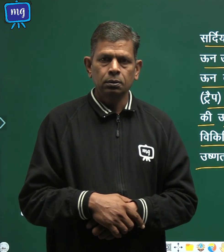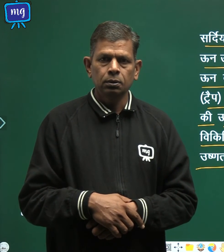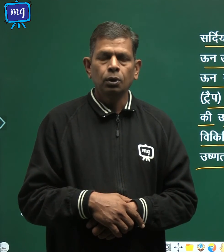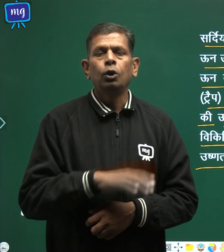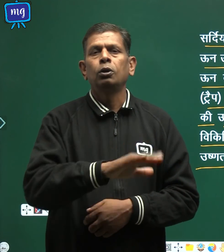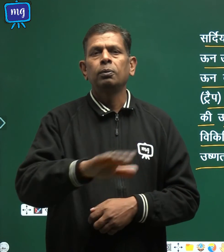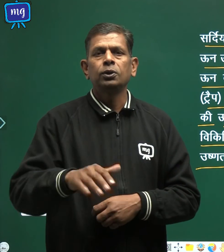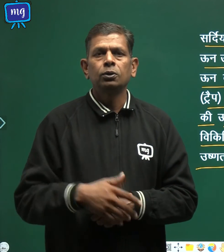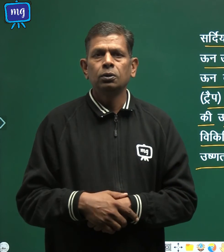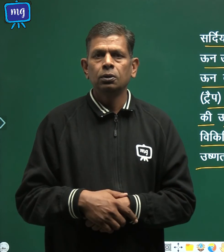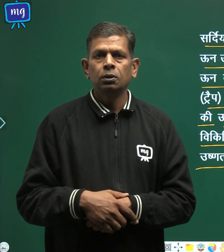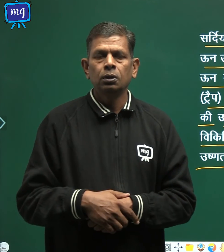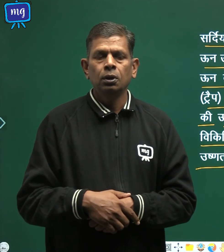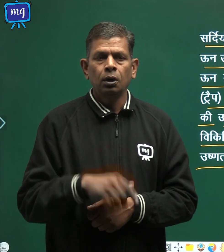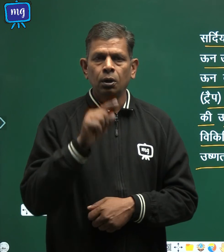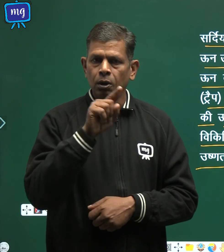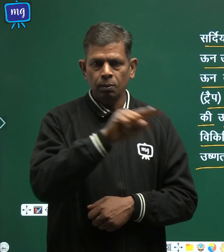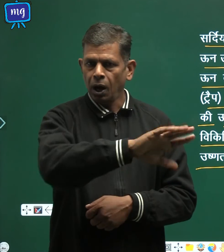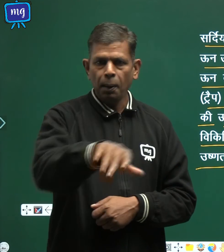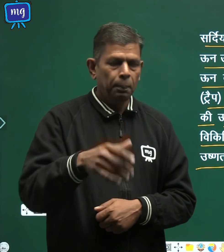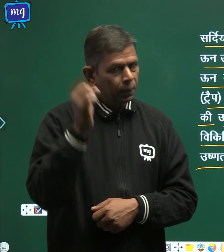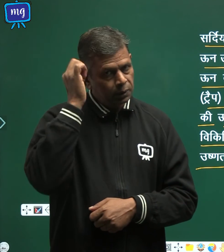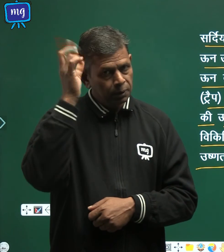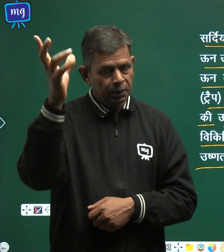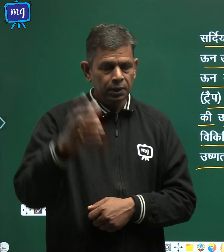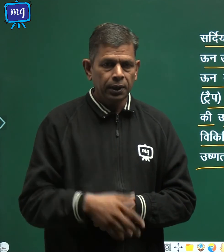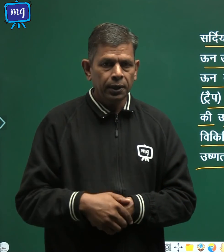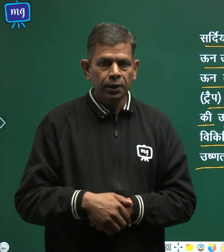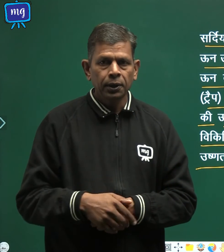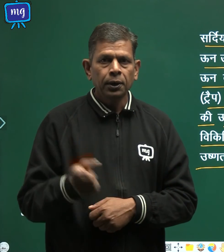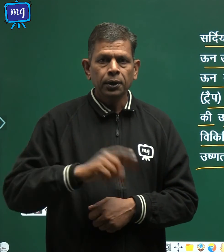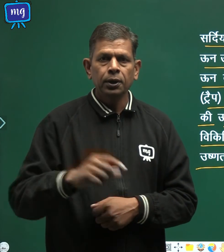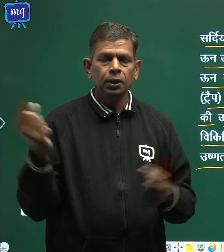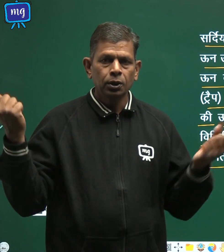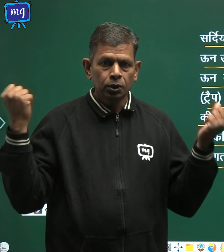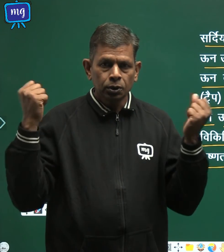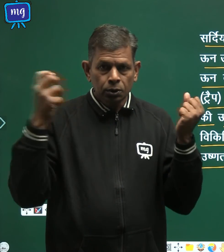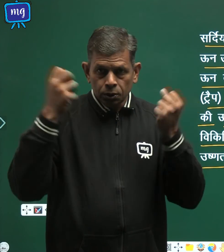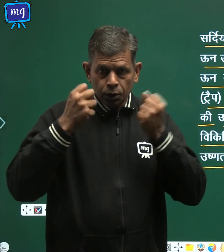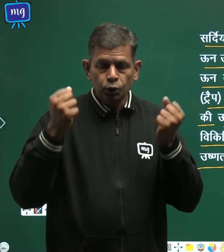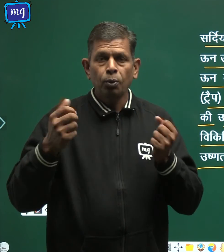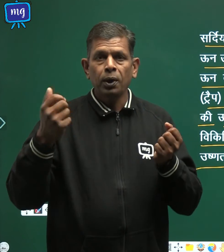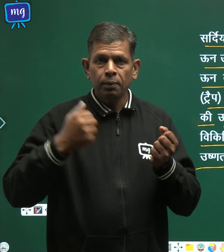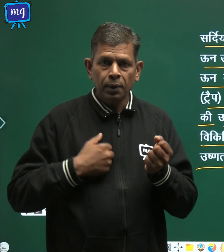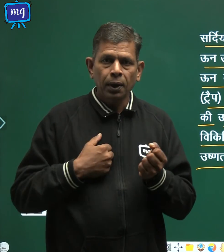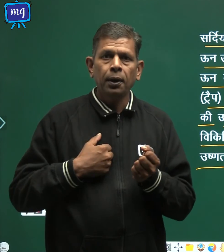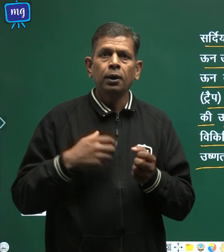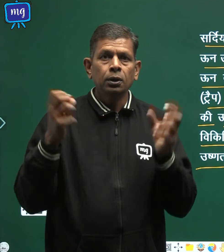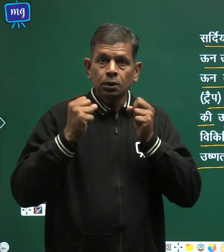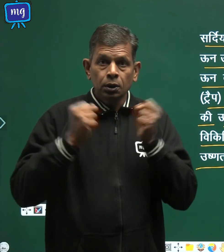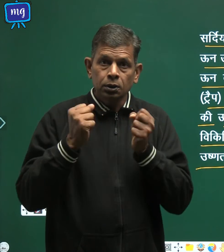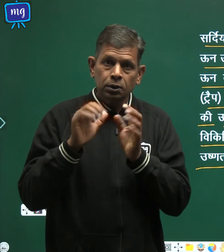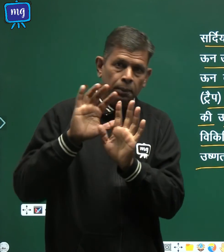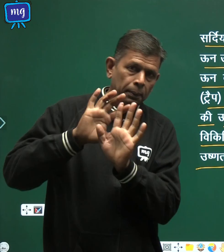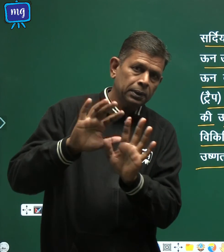तो बच्चों, अब आप समझ गए कि सर्दियों में ठंड से बचने के लिए